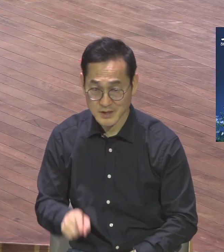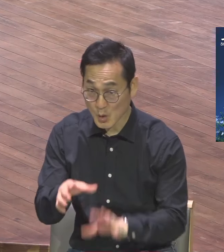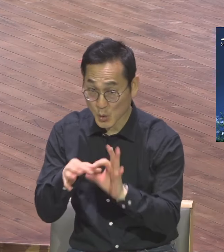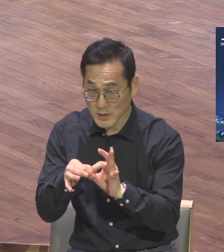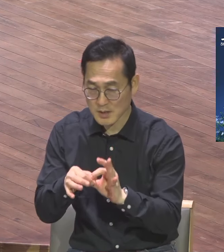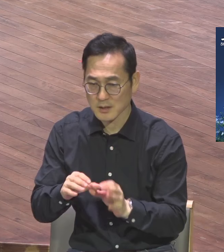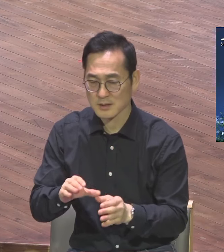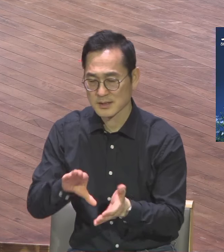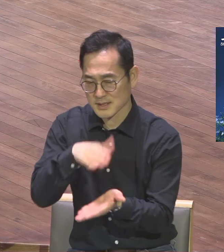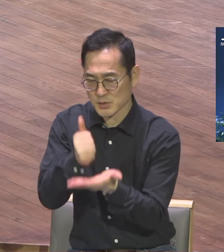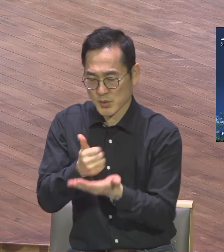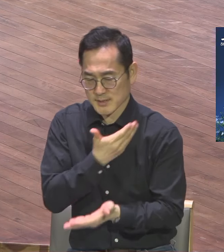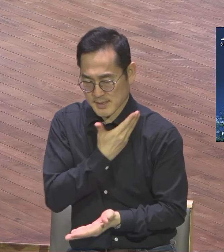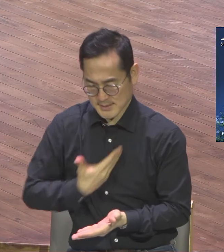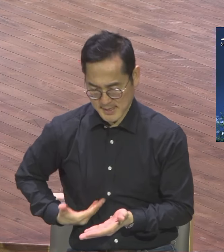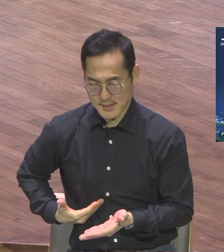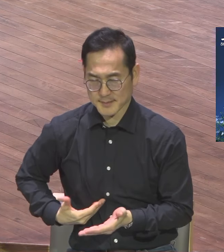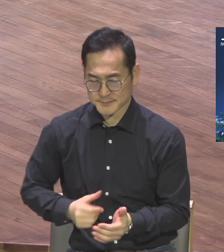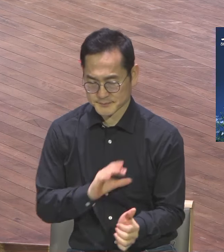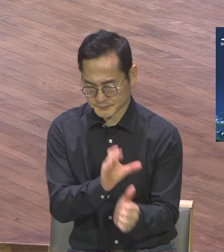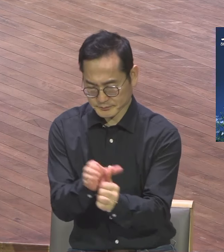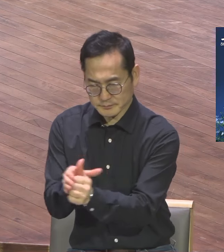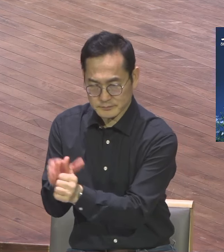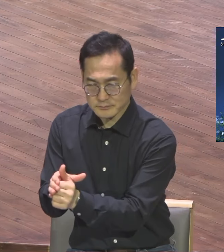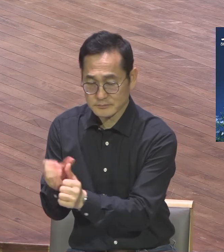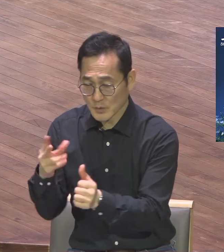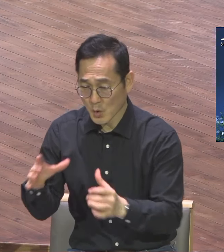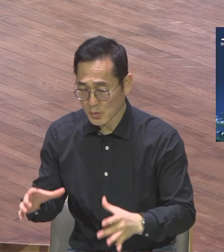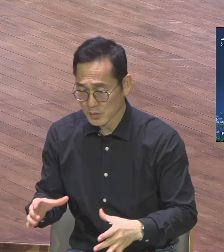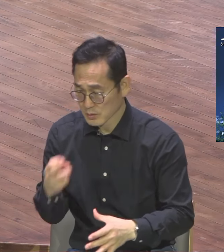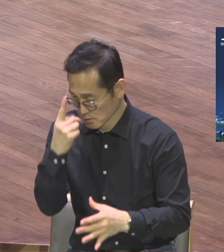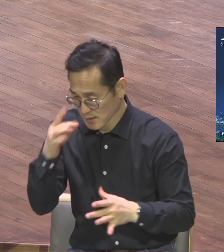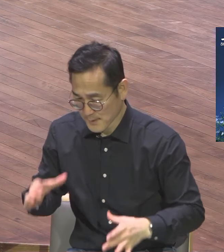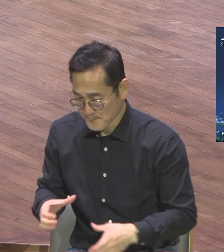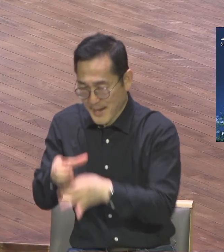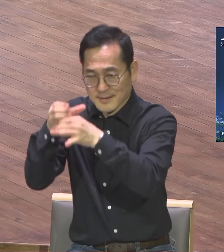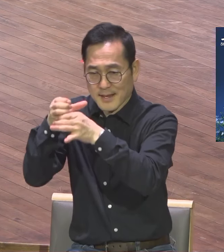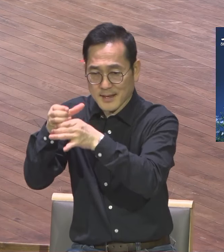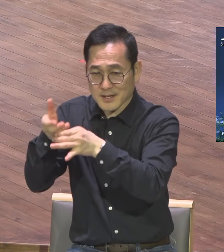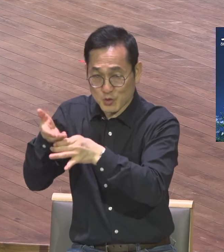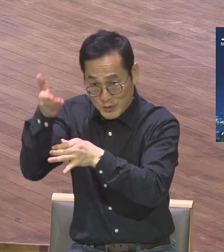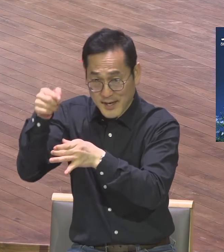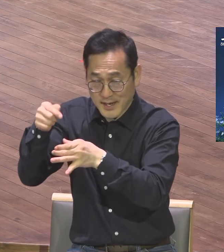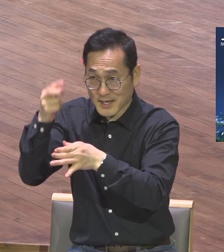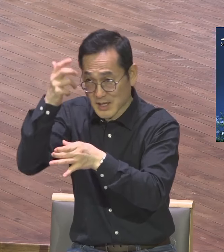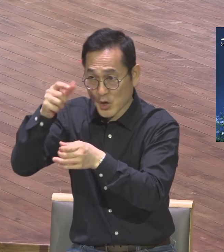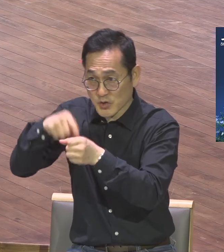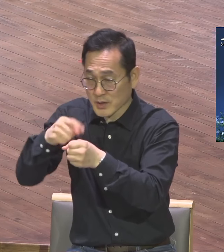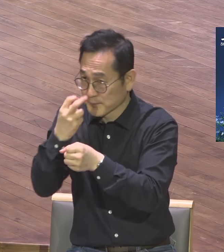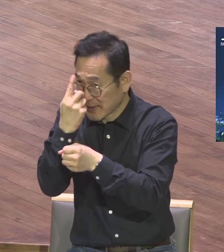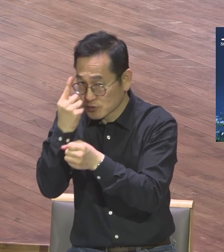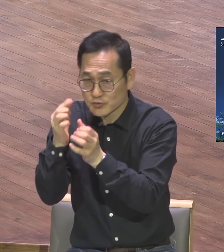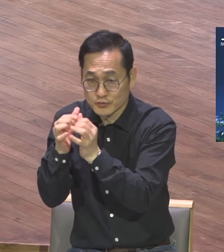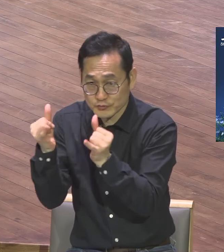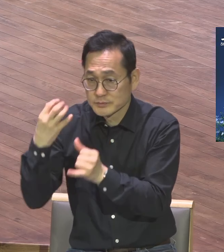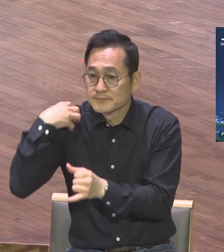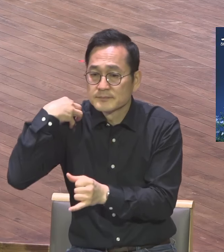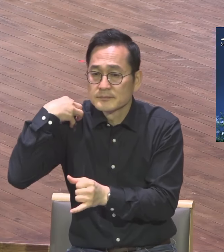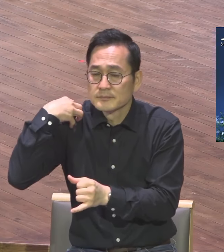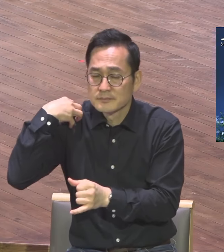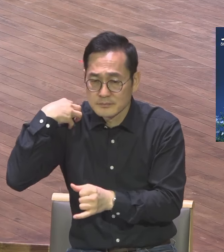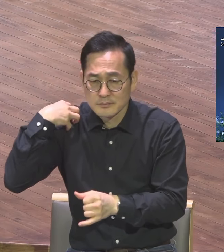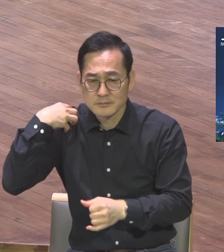제사를 세워가야 하고 그 망대 위에 우리는 영적 파수꾼의 사명을 감당해야